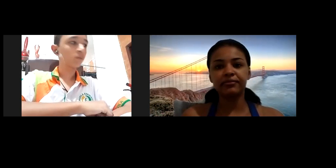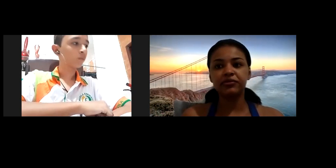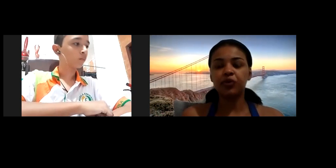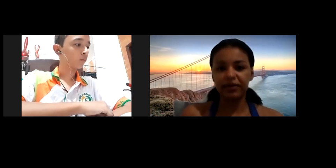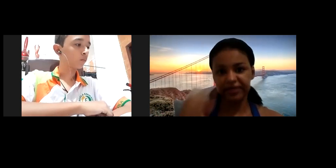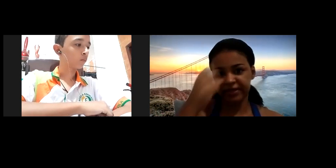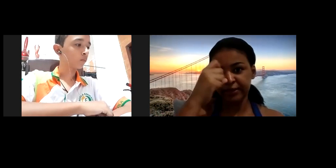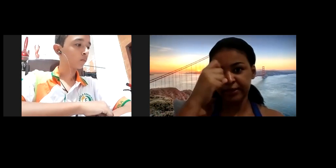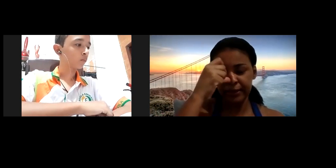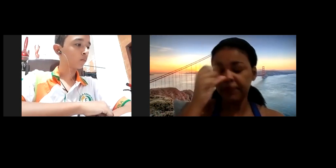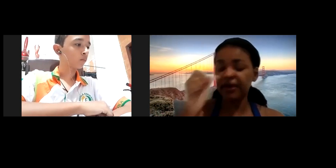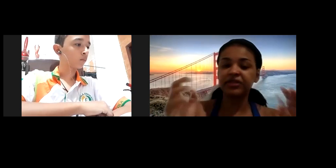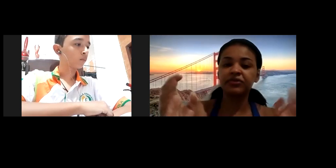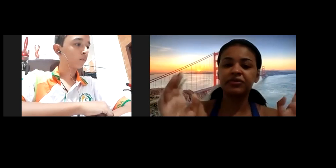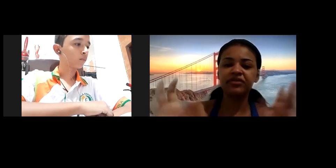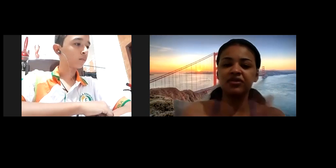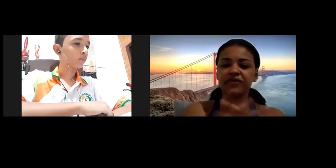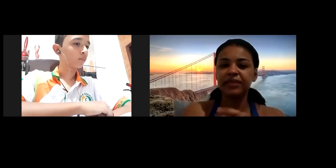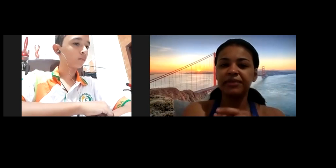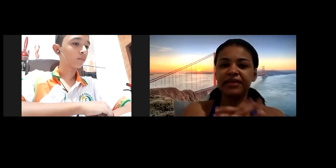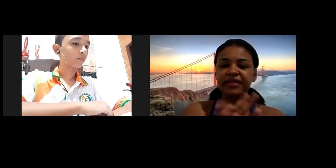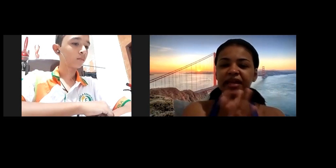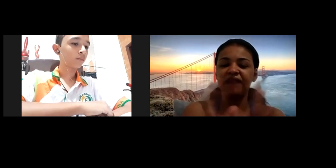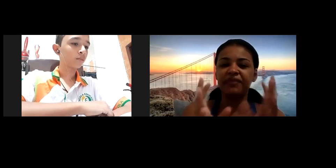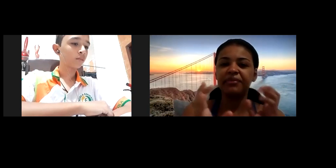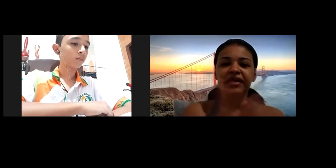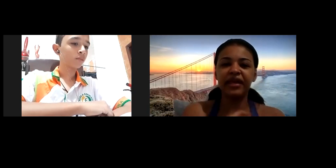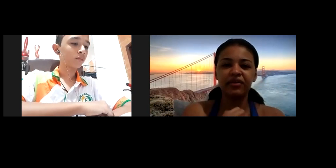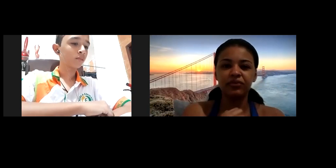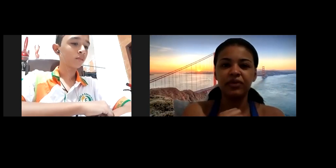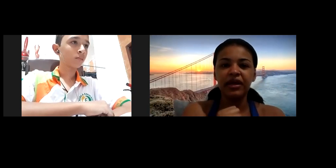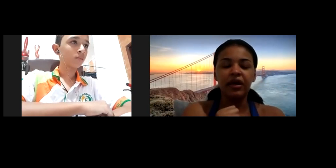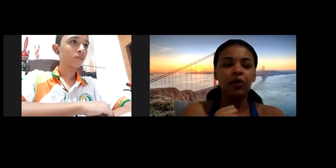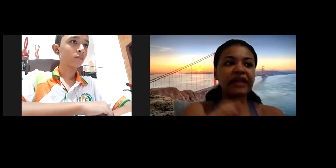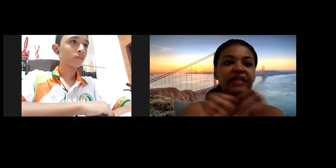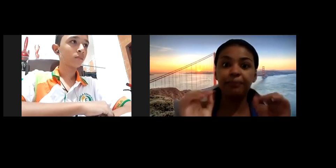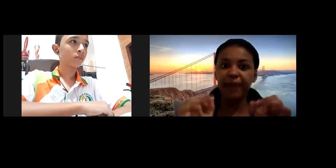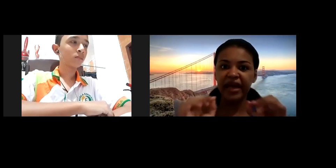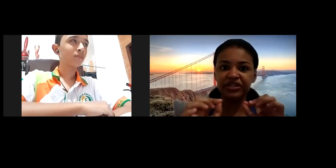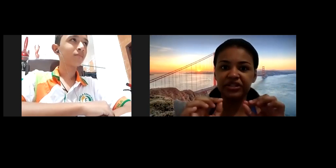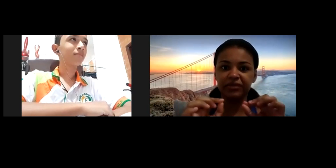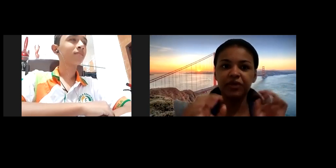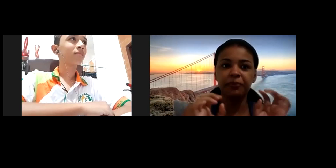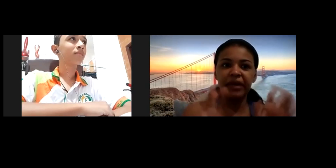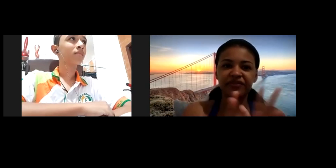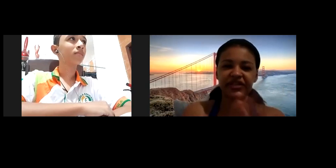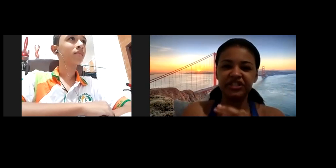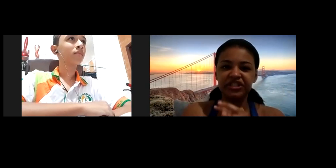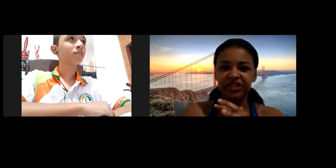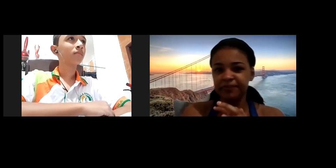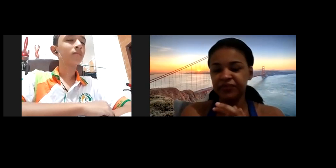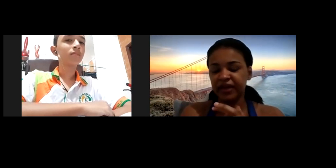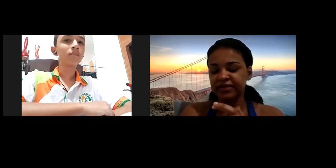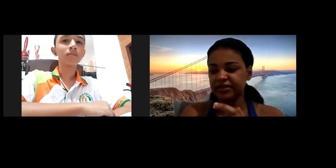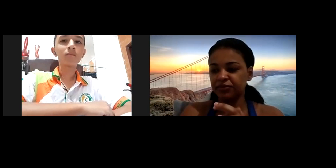urina eu cai eu acho que os meninos vão saber mas quem lava banheiro ou quem tem Pet e o